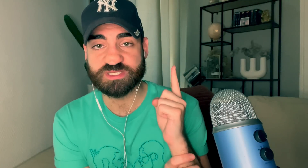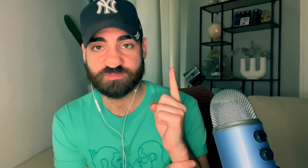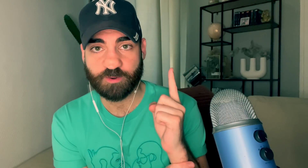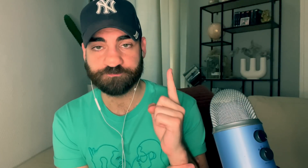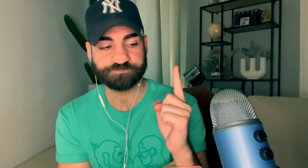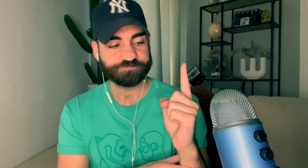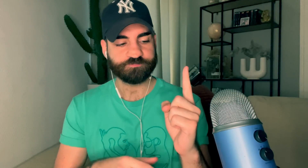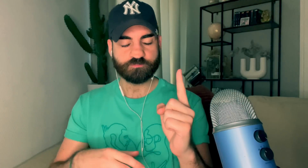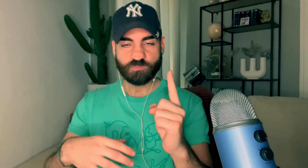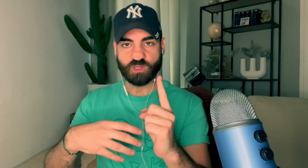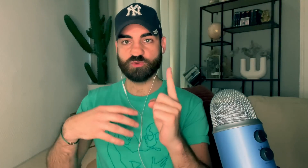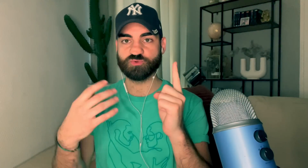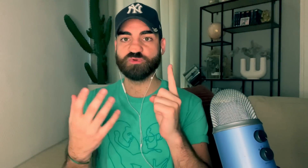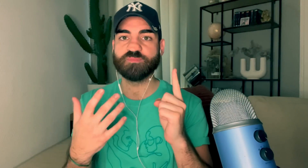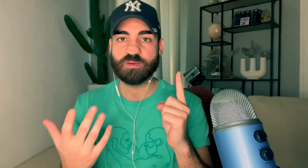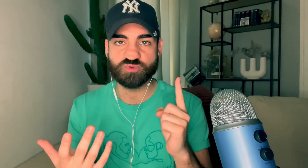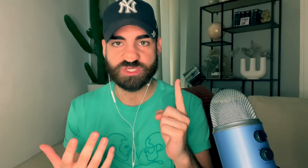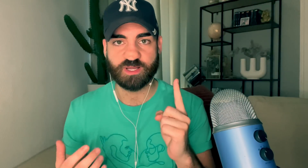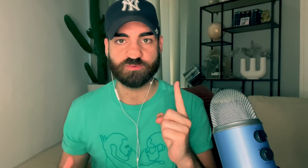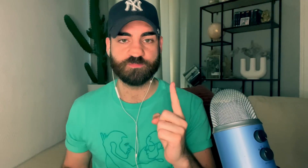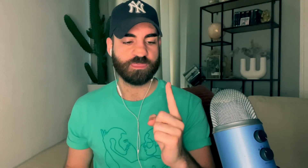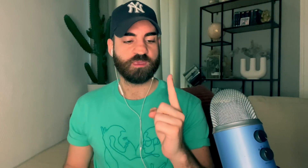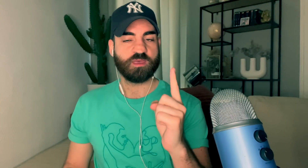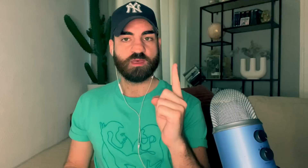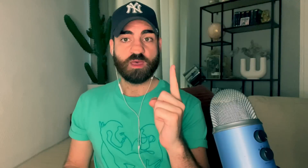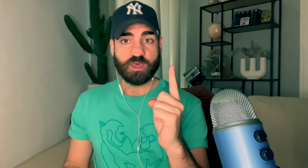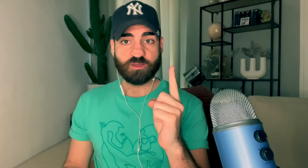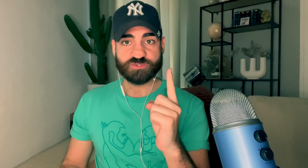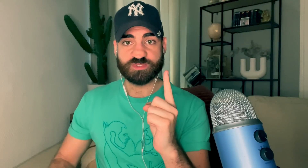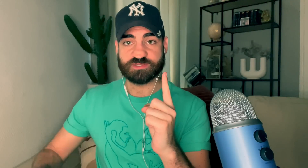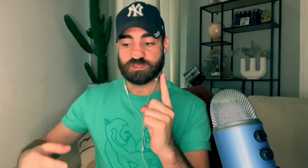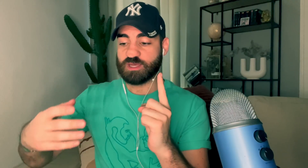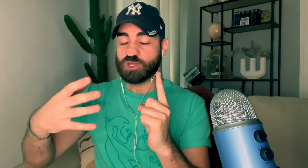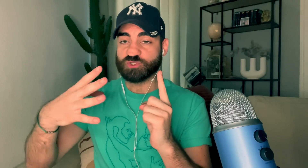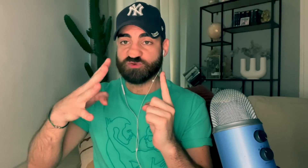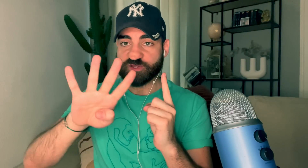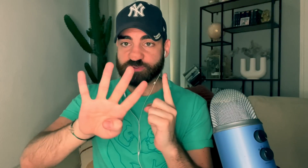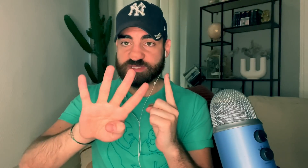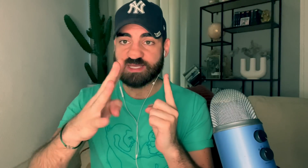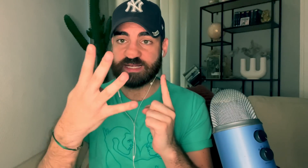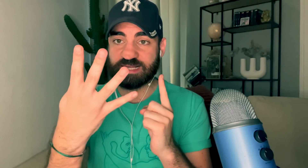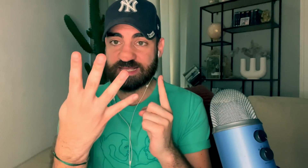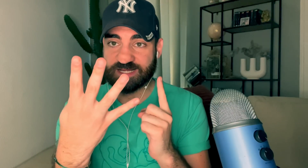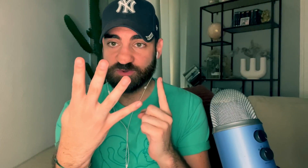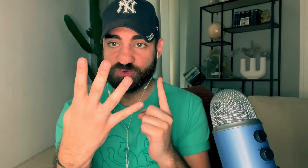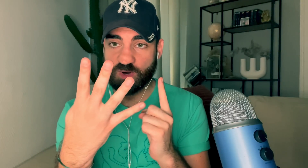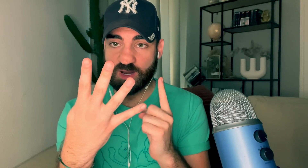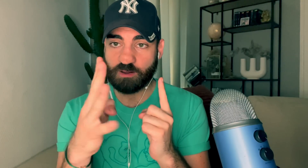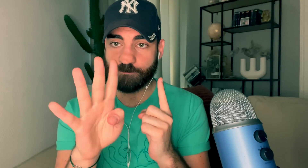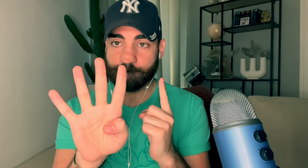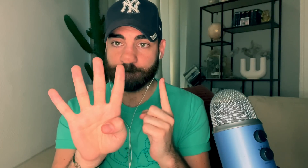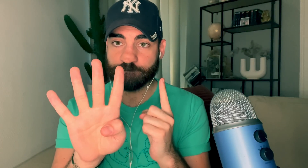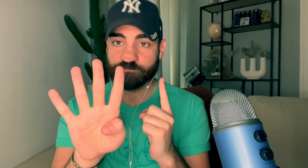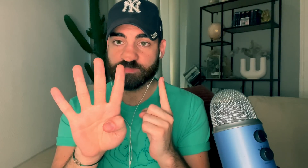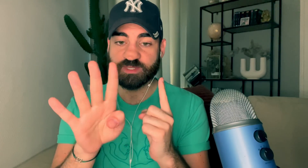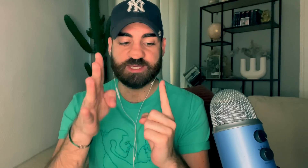pas, que tu ne fais pas bouger, pardon. Et ensuite, tu vas utiliser les 4 doigts là et tu